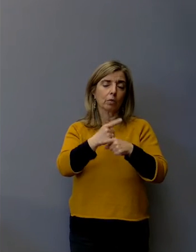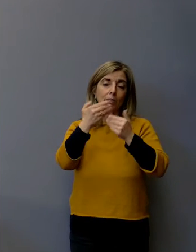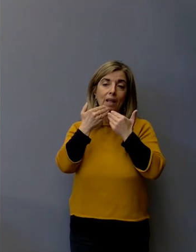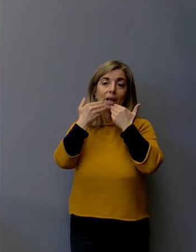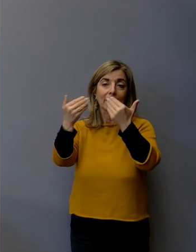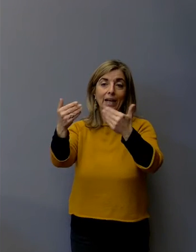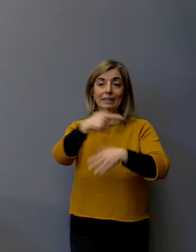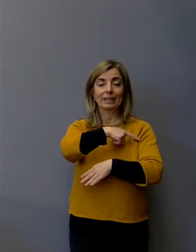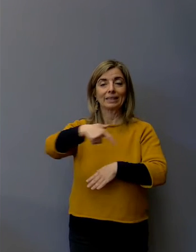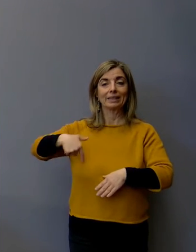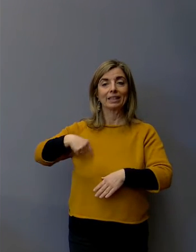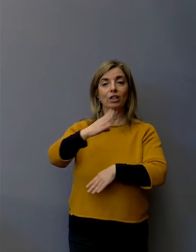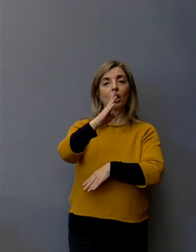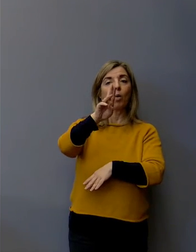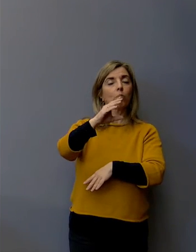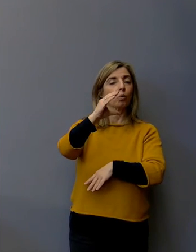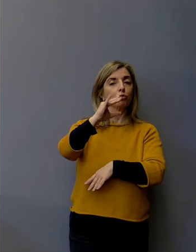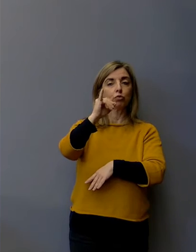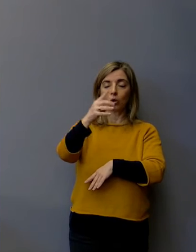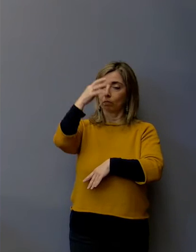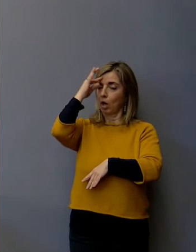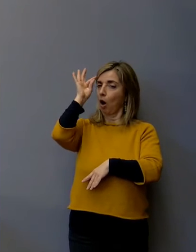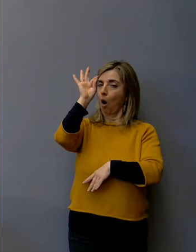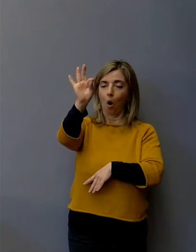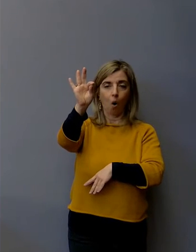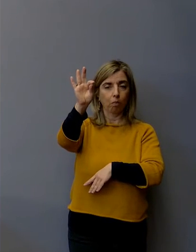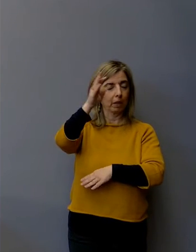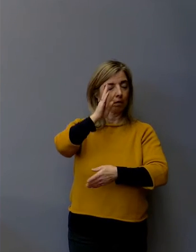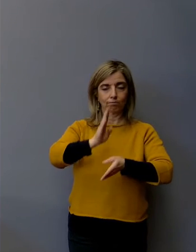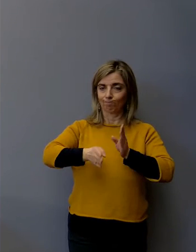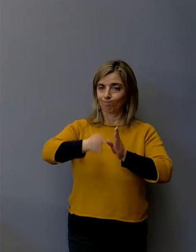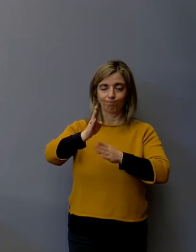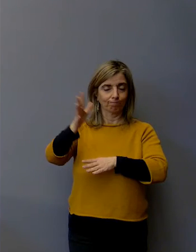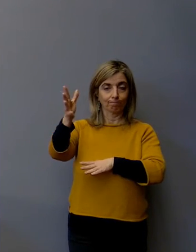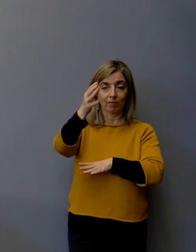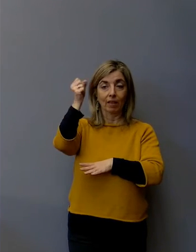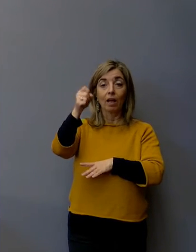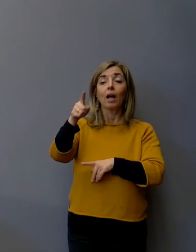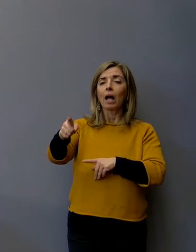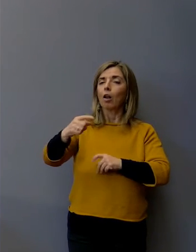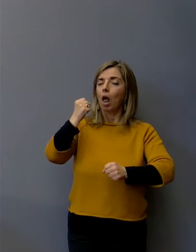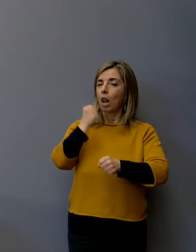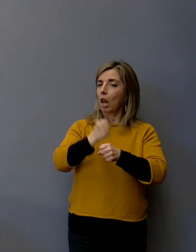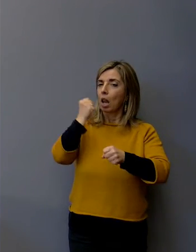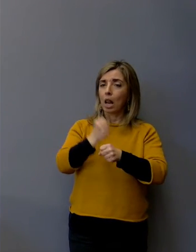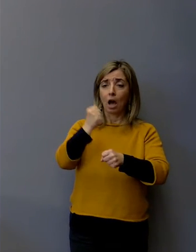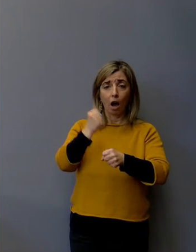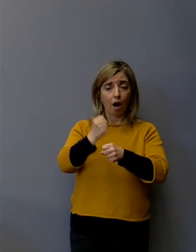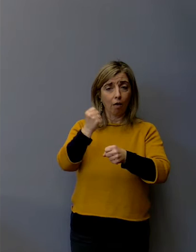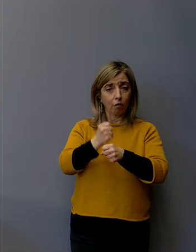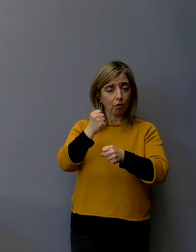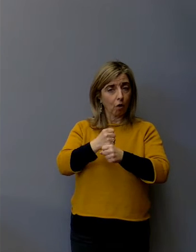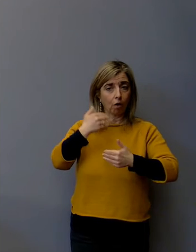più deciso nella sua mission ma anche all'instancabile lavoro obiettivamente svolto all'assessore picciotti